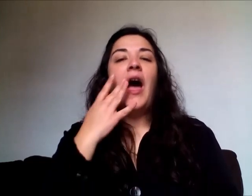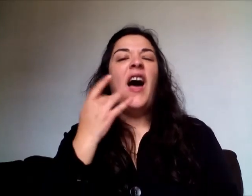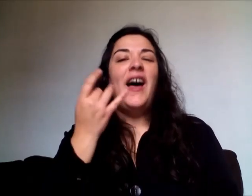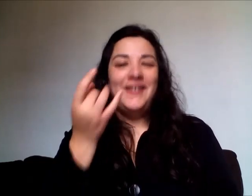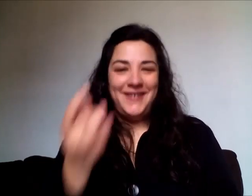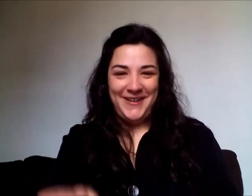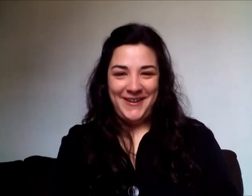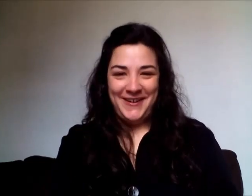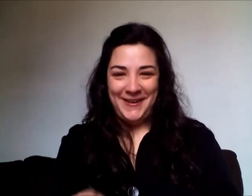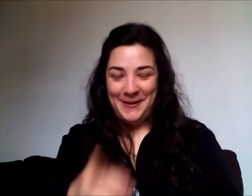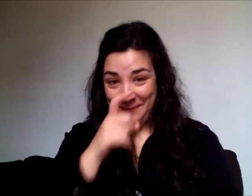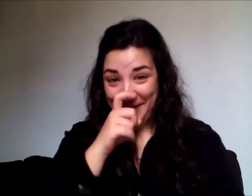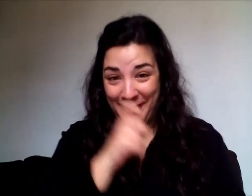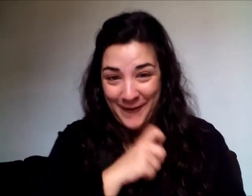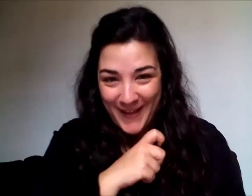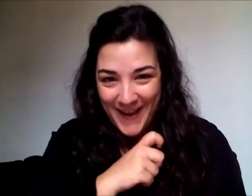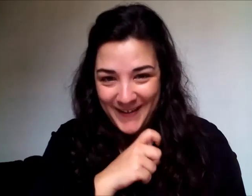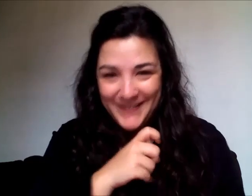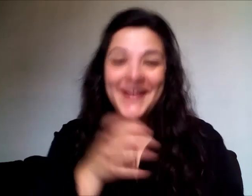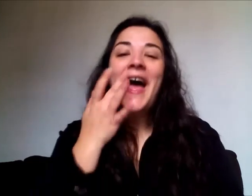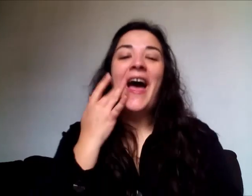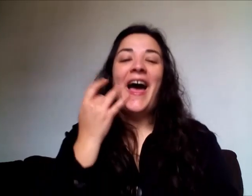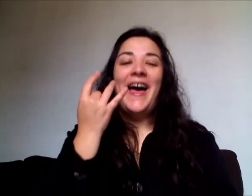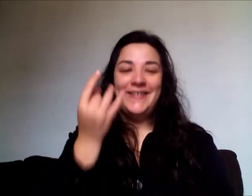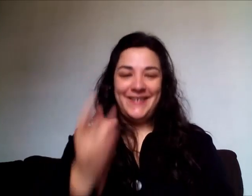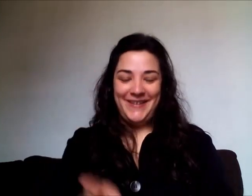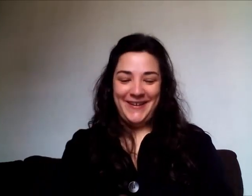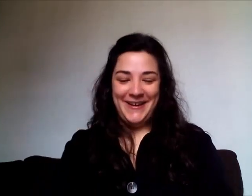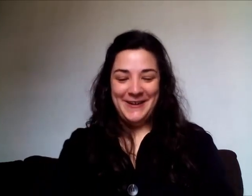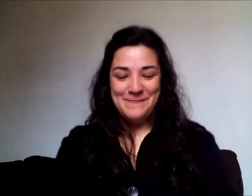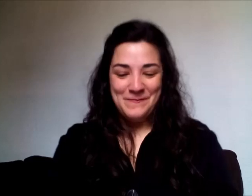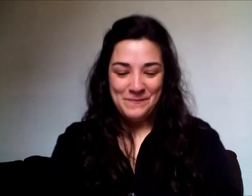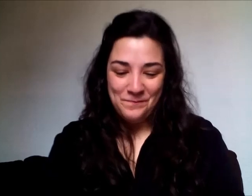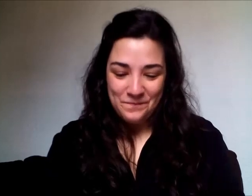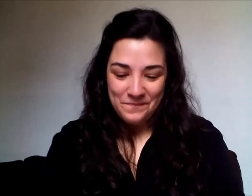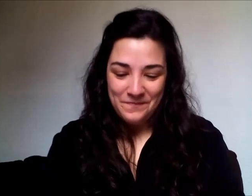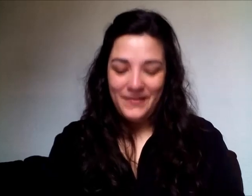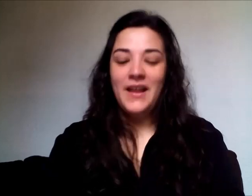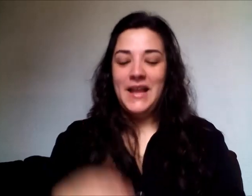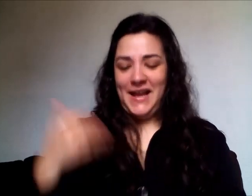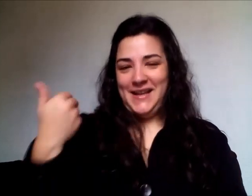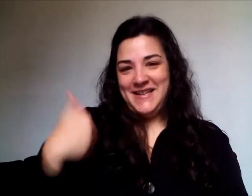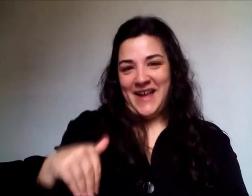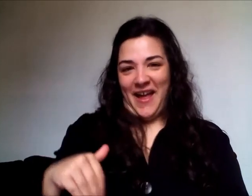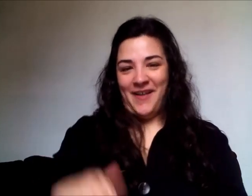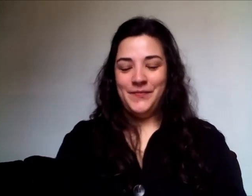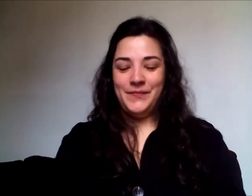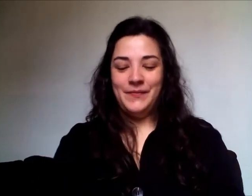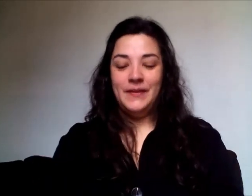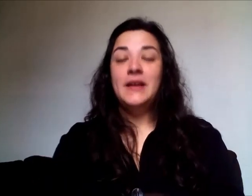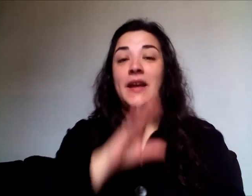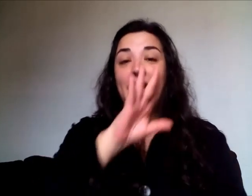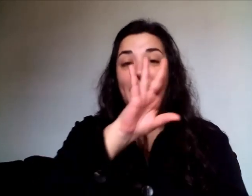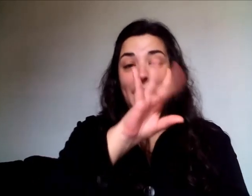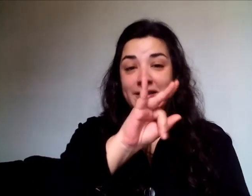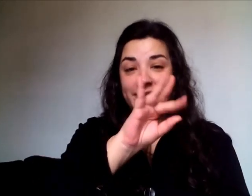Ah, sí. ¿Recordáis? Ah, sí. Ya. El